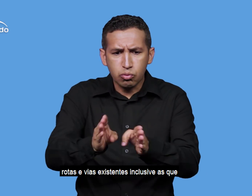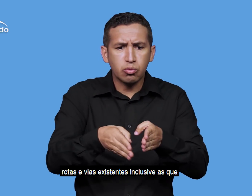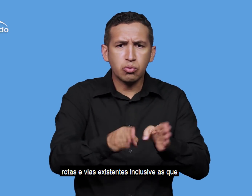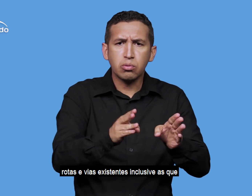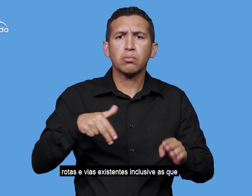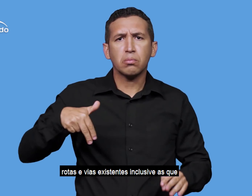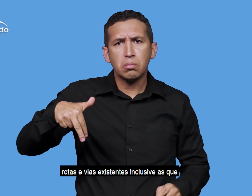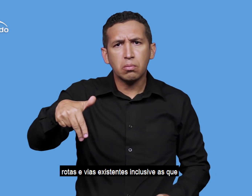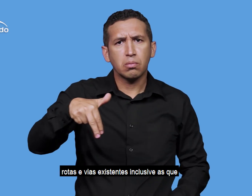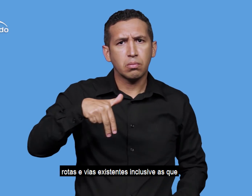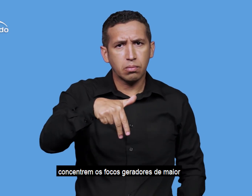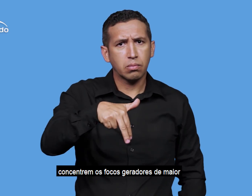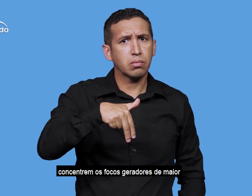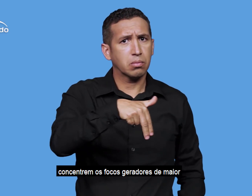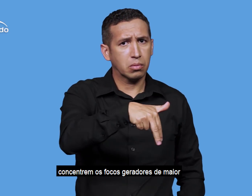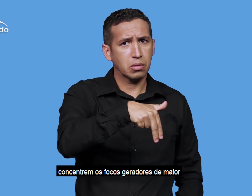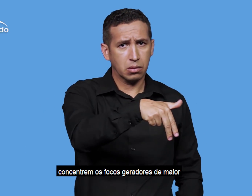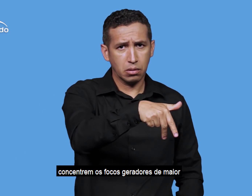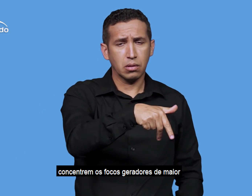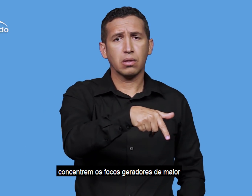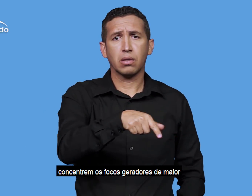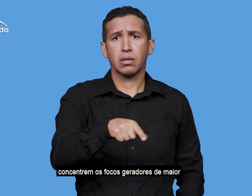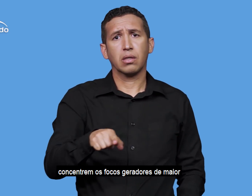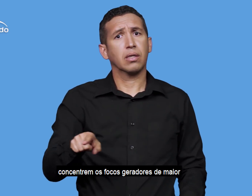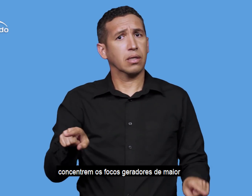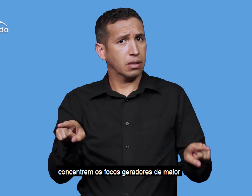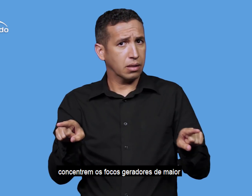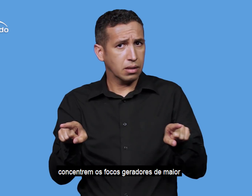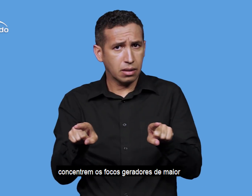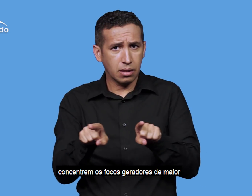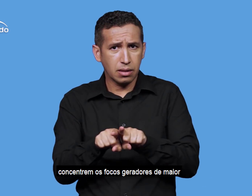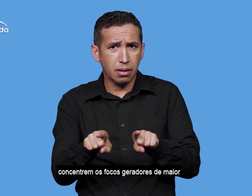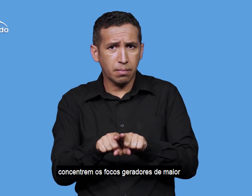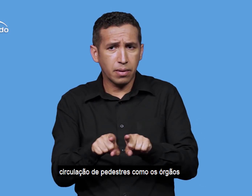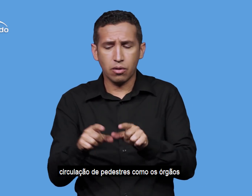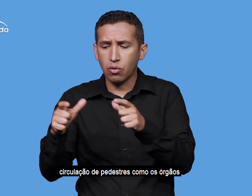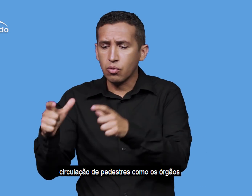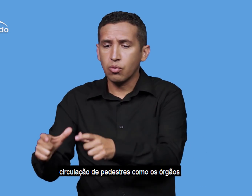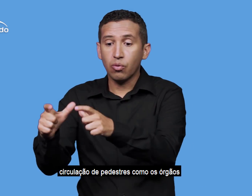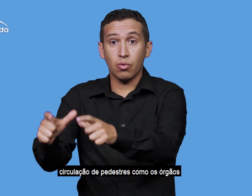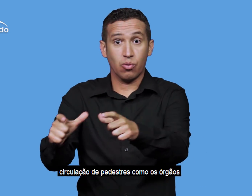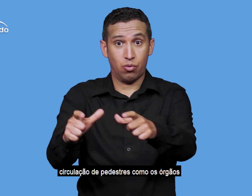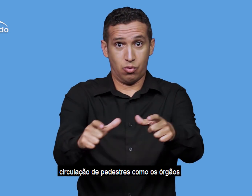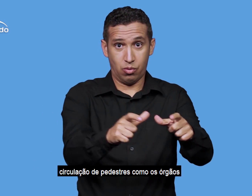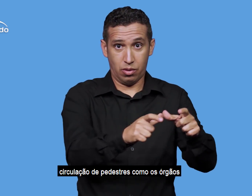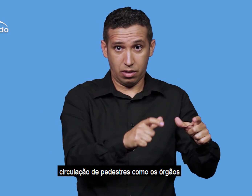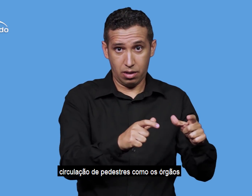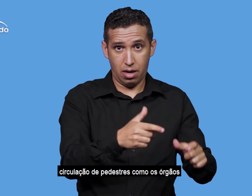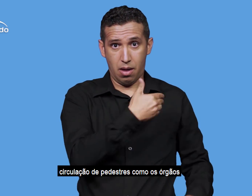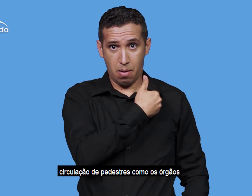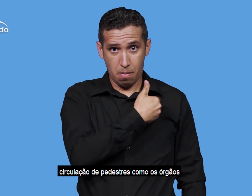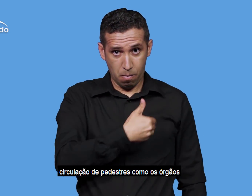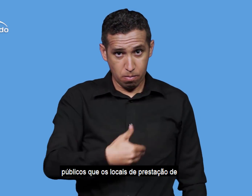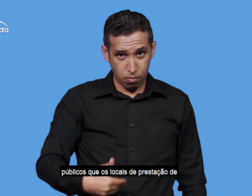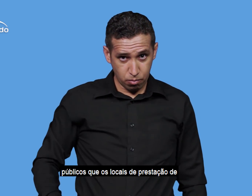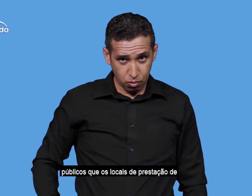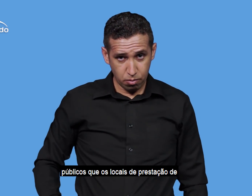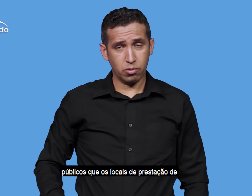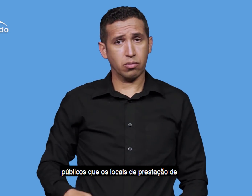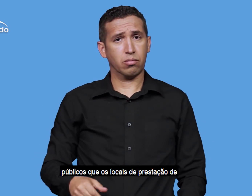inclusive as que consentem os focos geradores de maior circulação de pedestres como os órgãos públicos que os